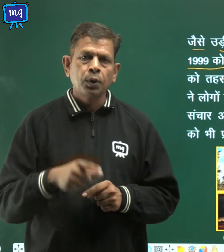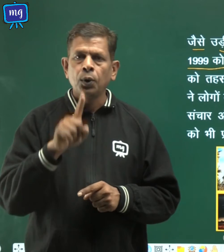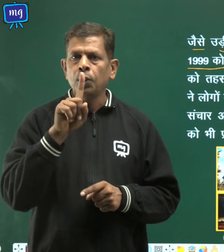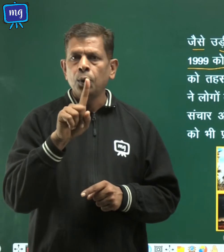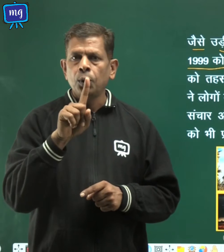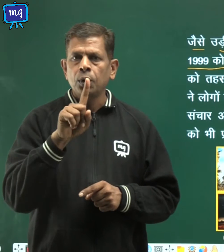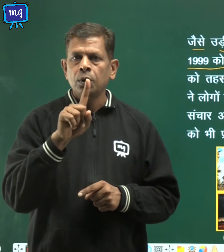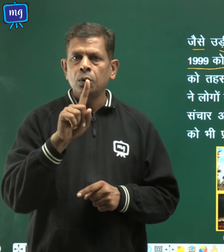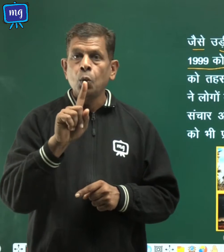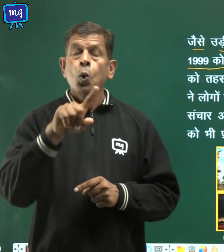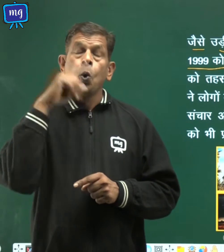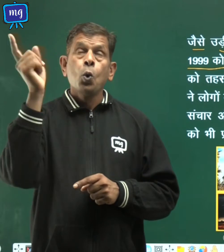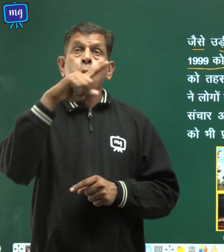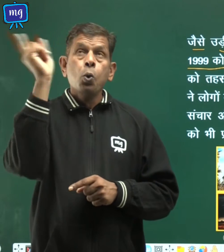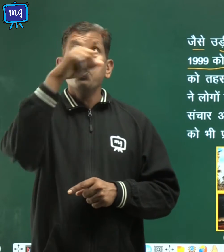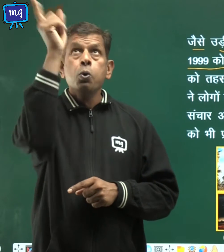एक चक्रवात ने